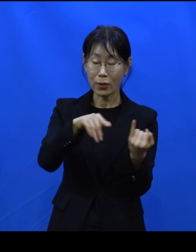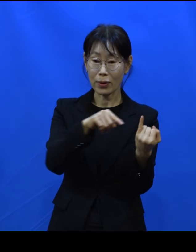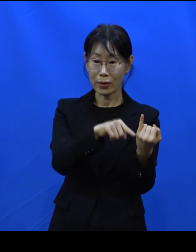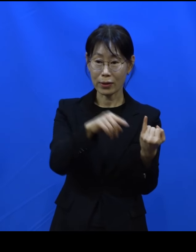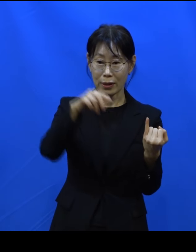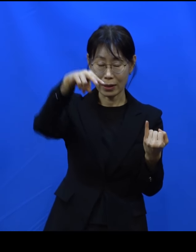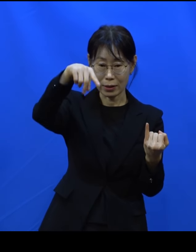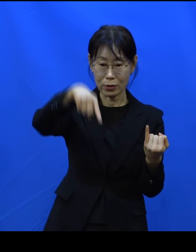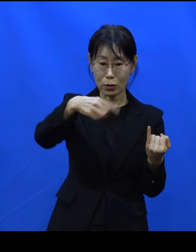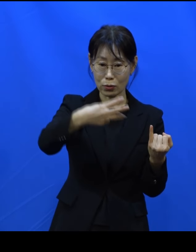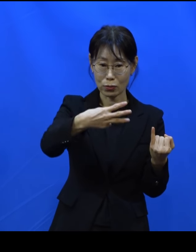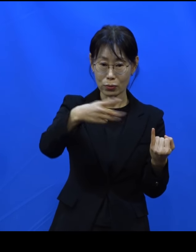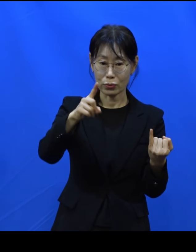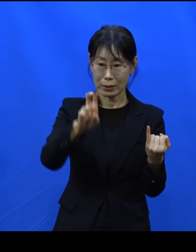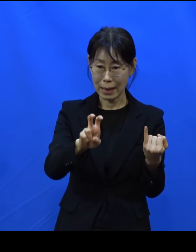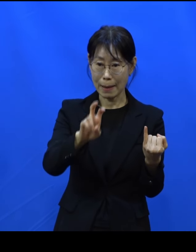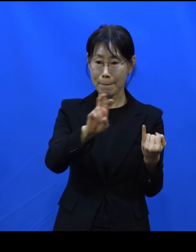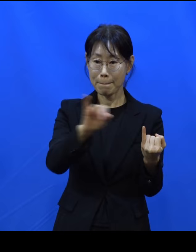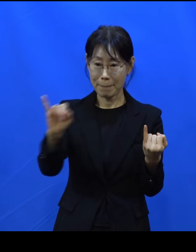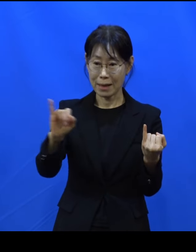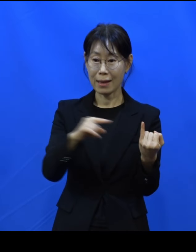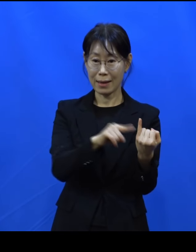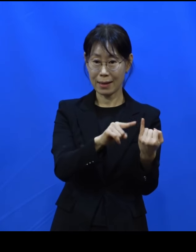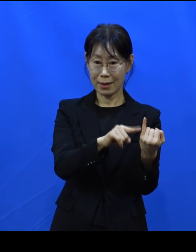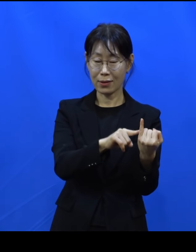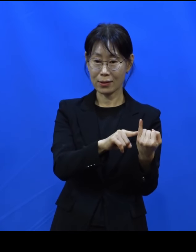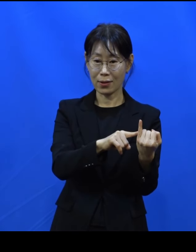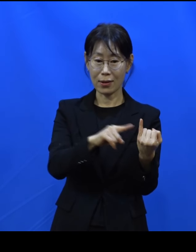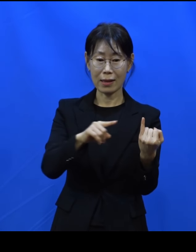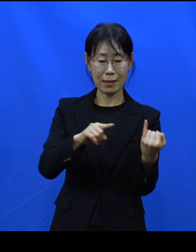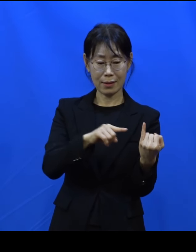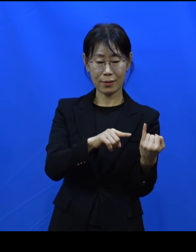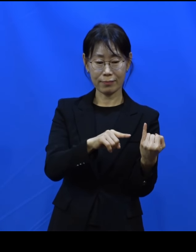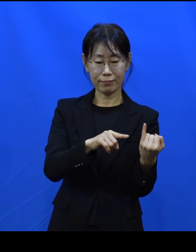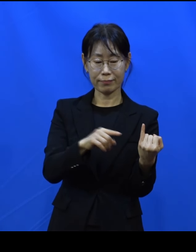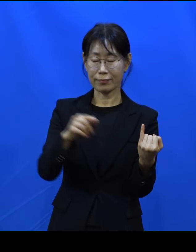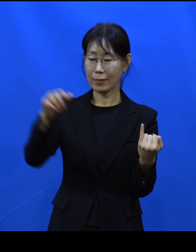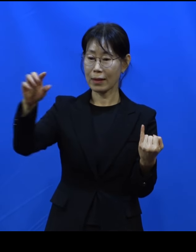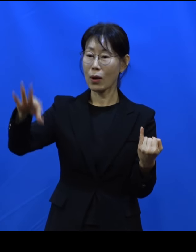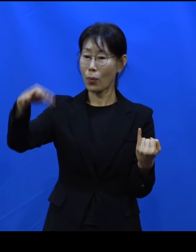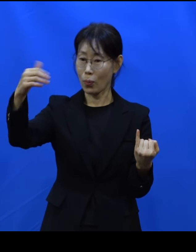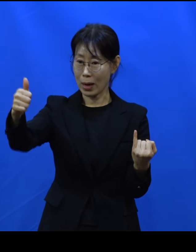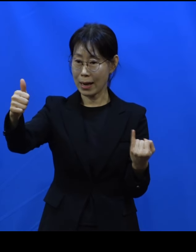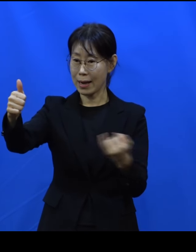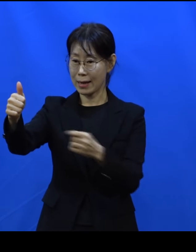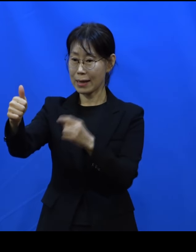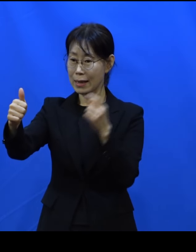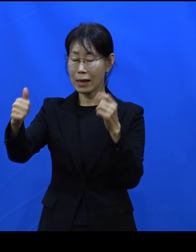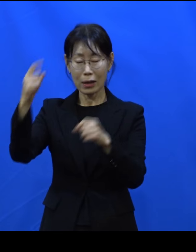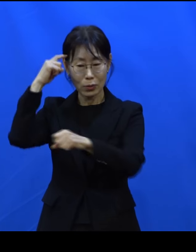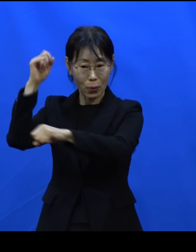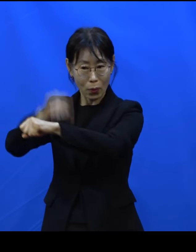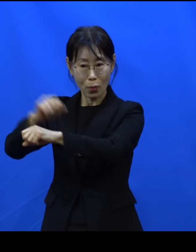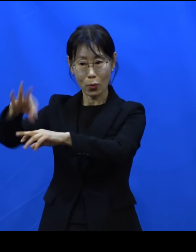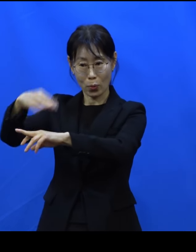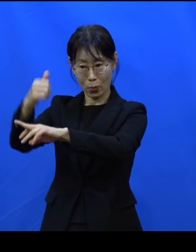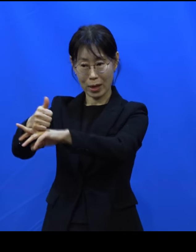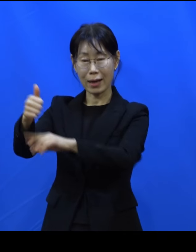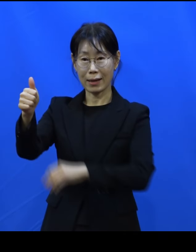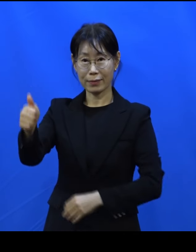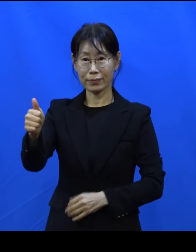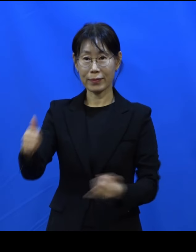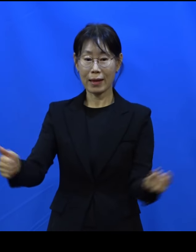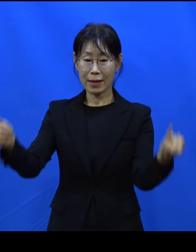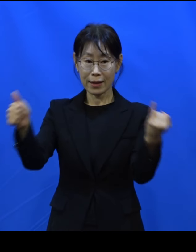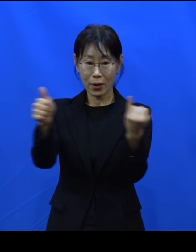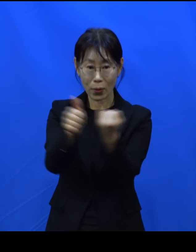주된 이제 화자예요, 화자. 사랑에 빠져 있는 젊은 남자는 솔로몬이고요. 자, 결혼식